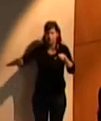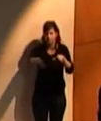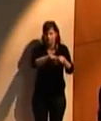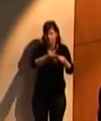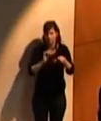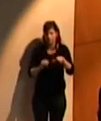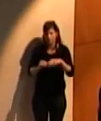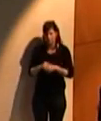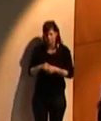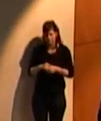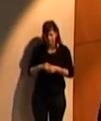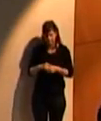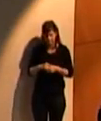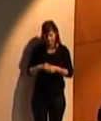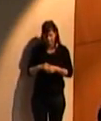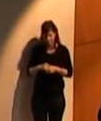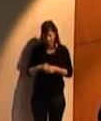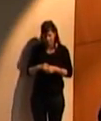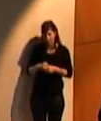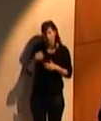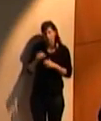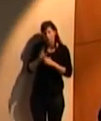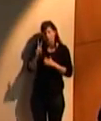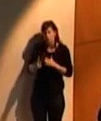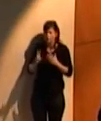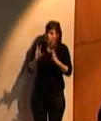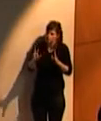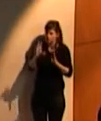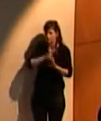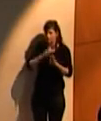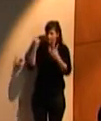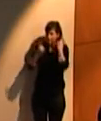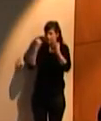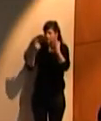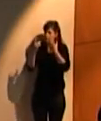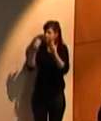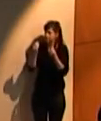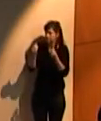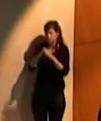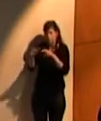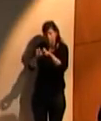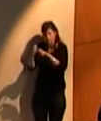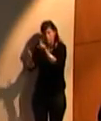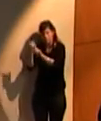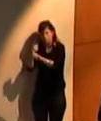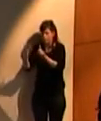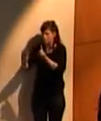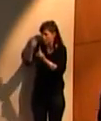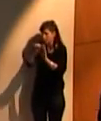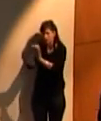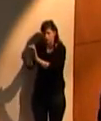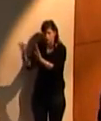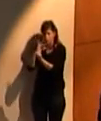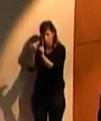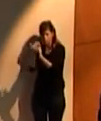Et surtout, en développant une démarche un peu particulière, qui est avant tout une démarche sociale et une démarche humaine, qui est